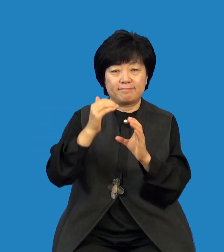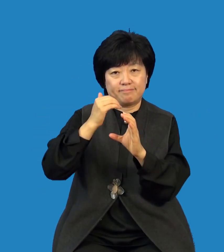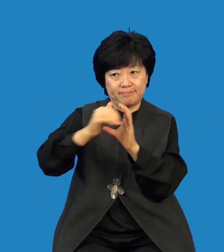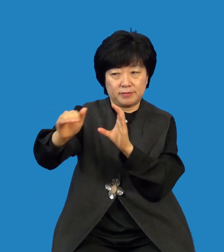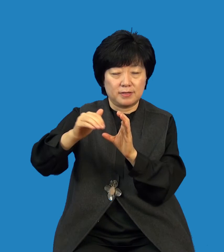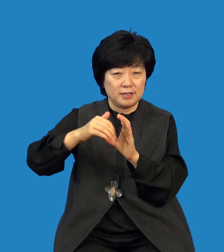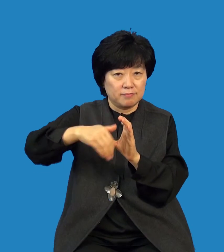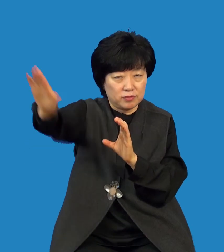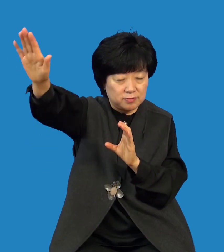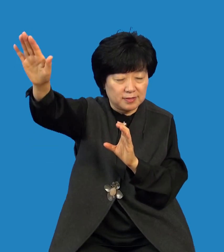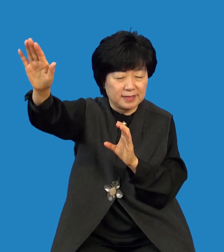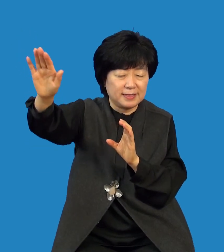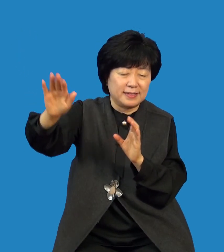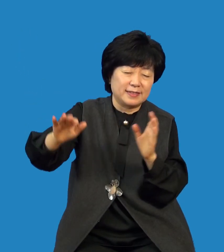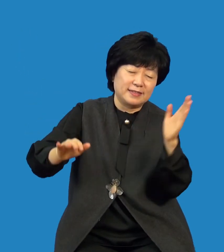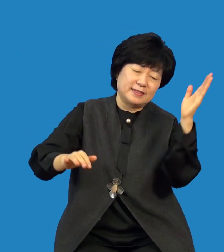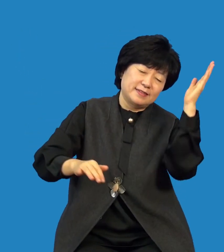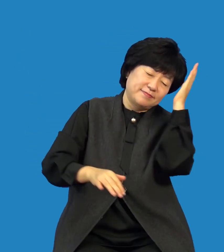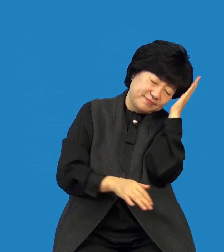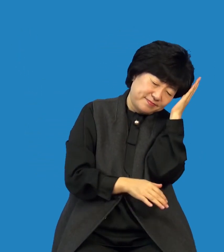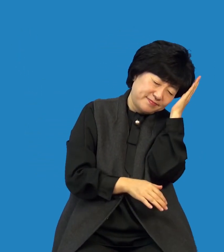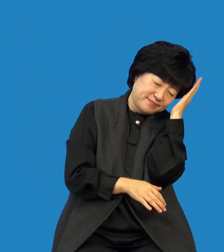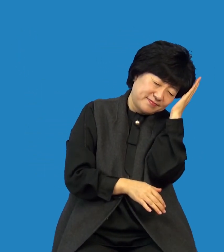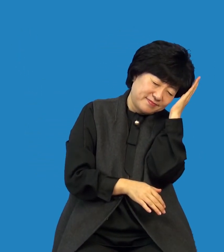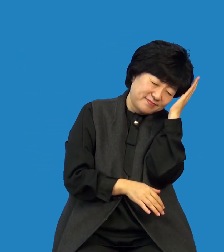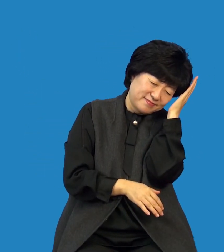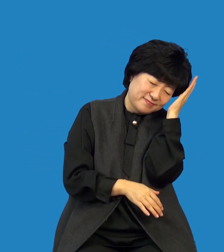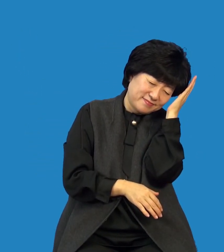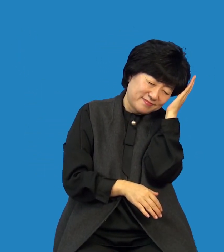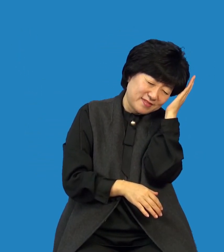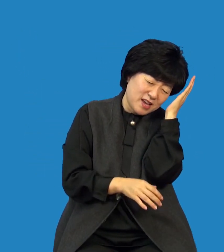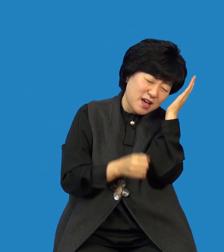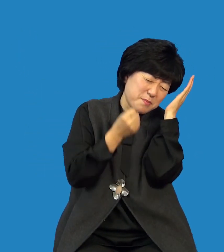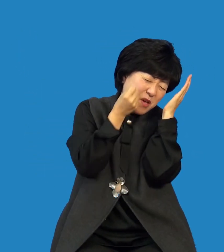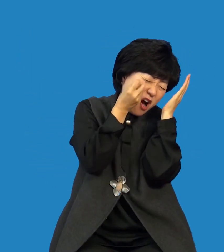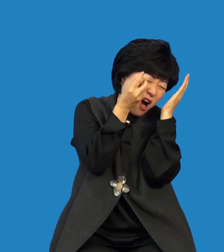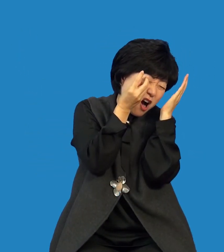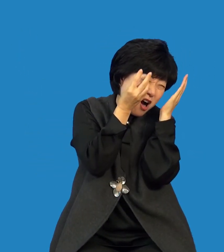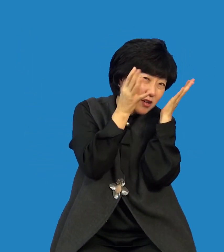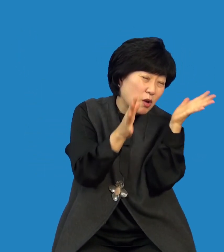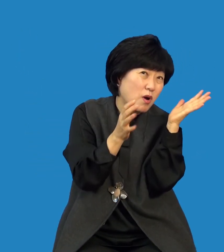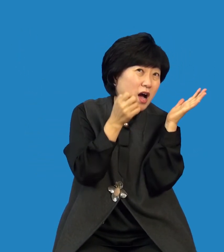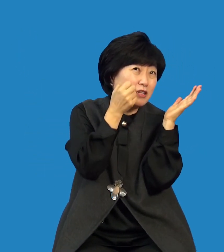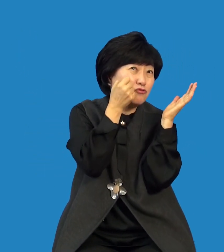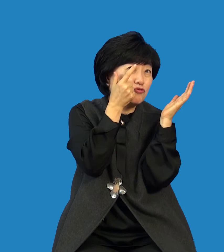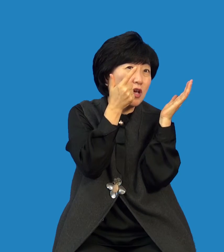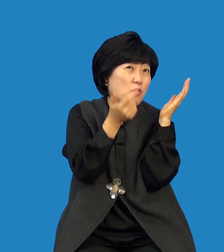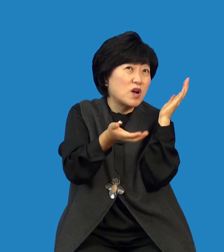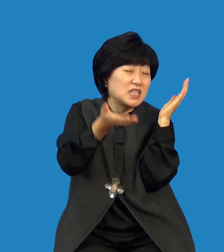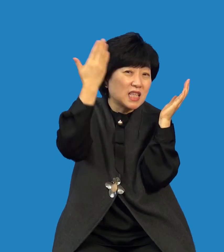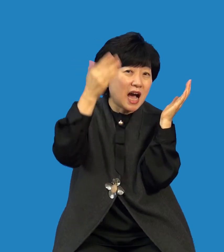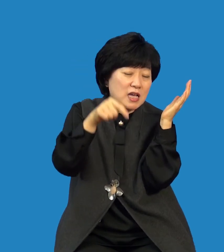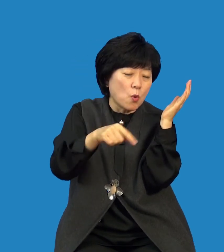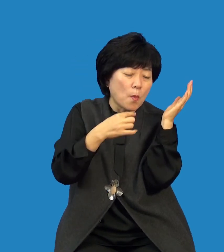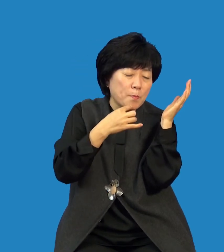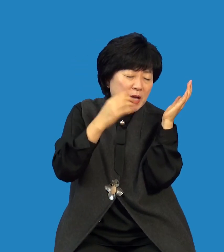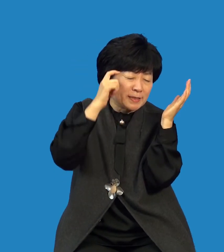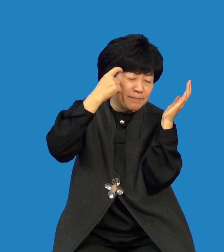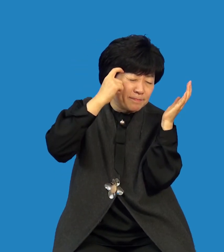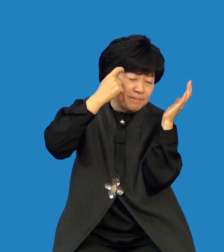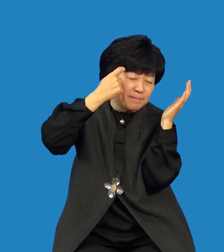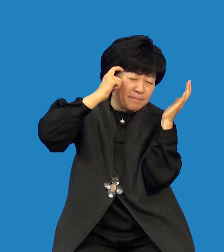이제 보내고 자려고 누웠어요. 자려고 누웠는데 이게 하도 몇 개월을, 그때 거의 한 6개월 가까이를 막 이 생각에 몰두하다